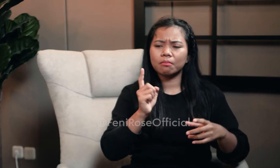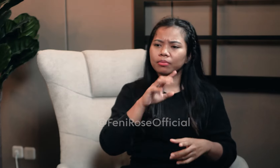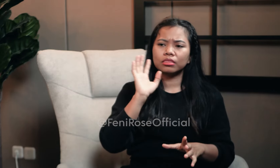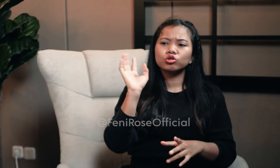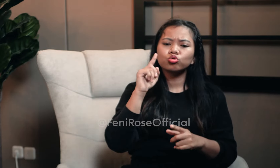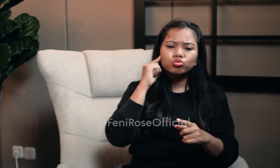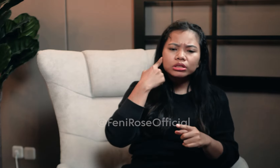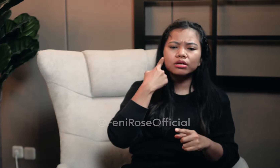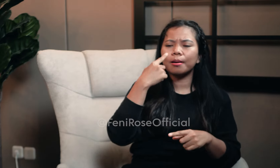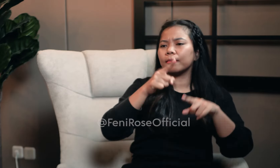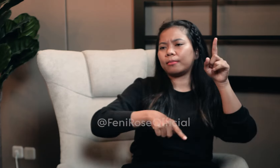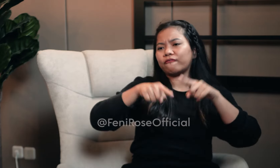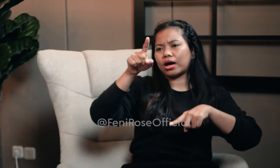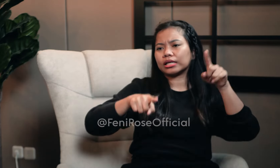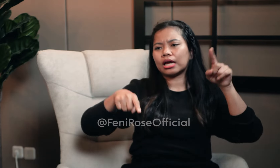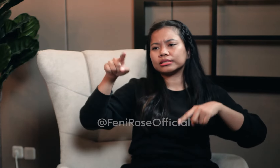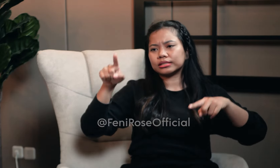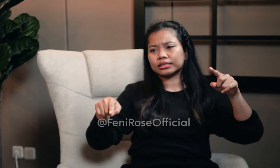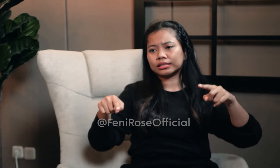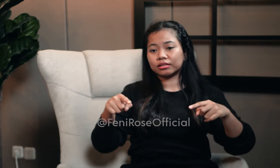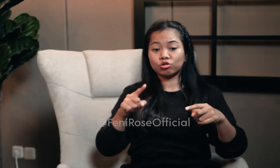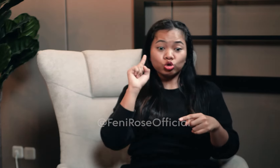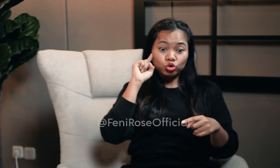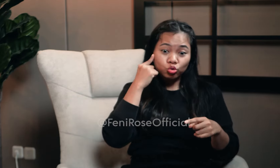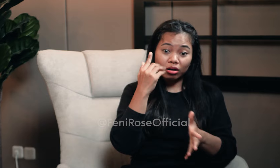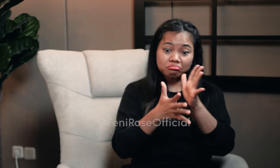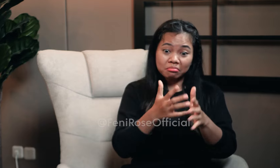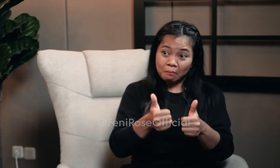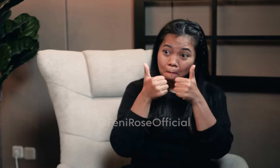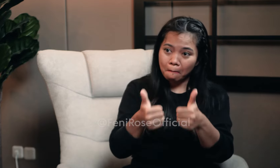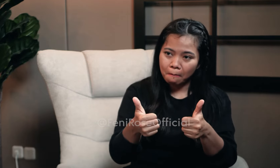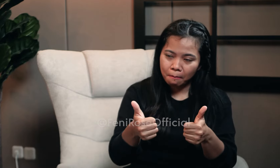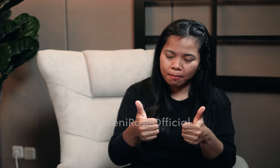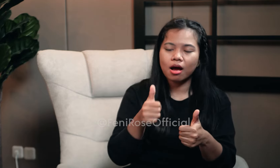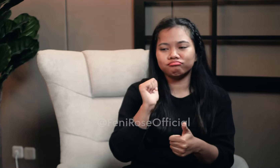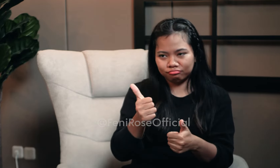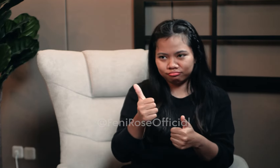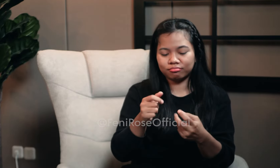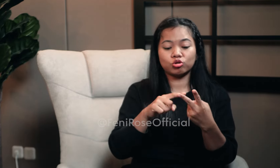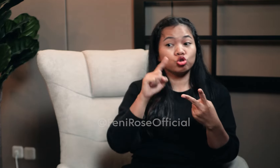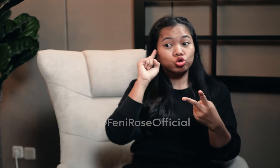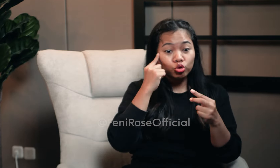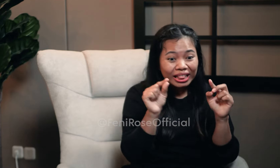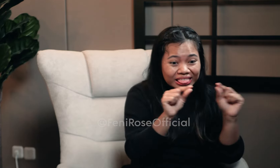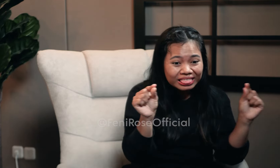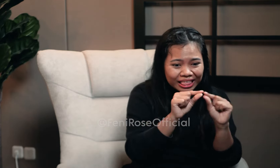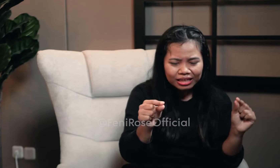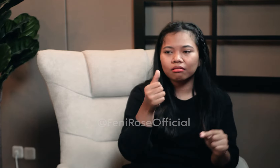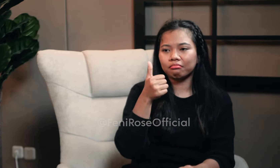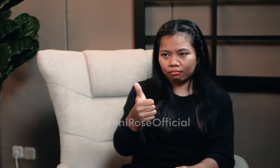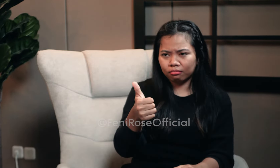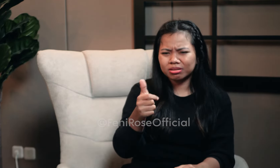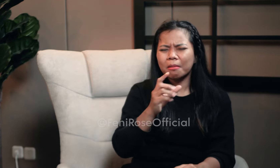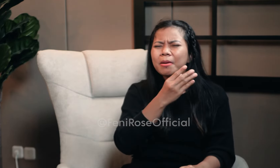tuli organisasi kami semuanya membuat itu dan berdampak kepada teman-teman tulism daerah